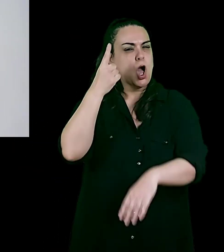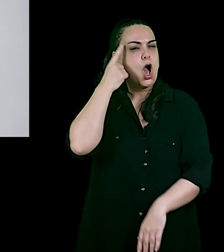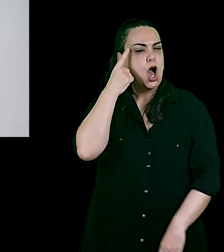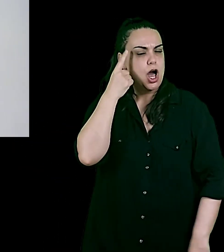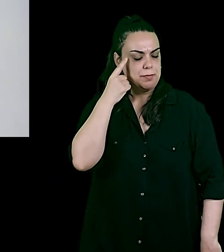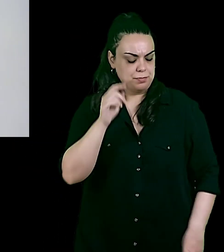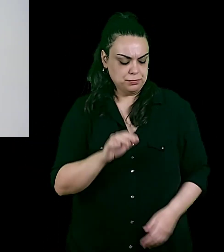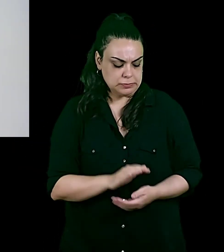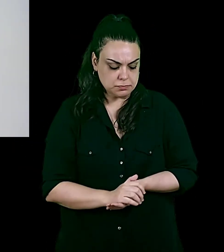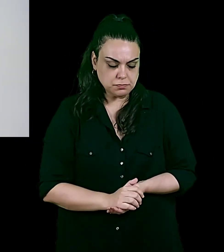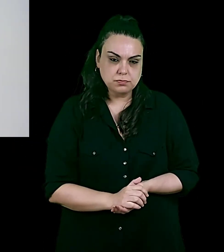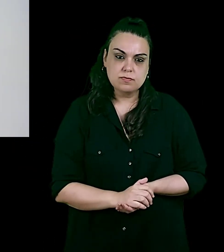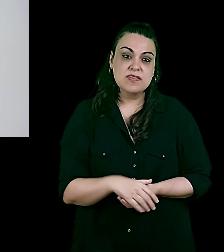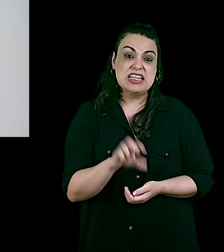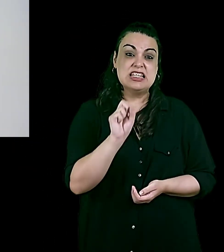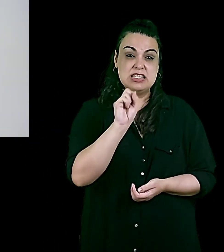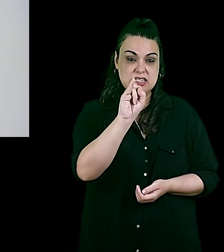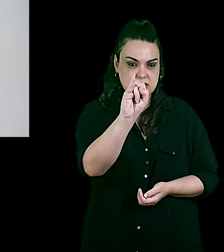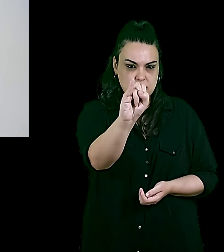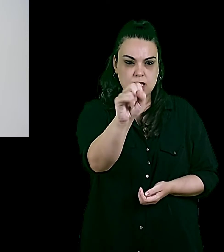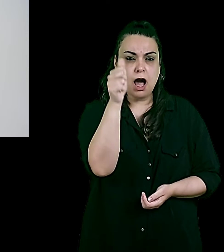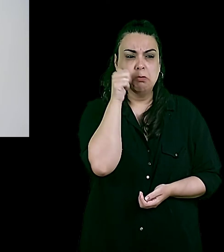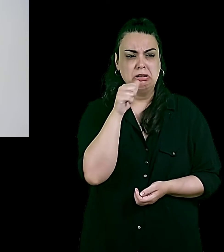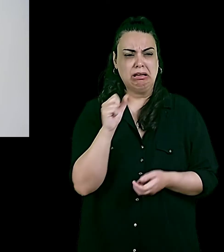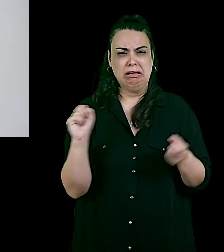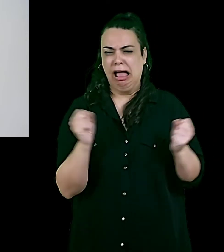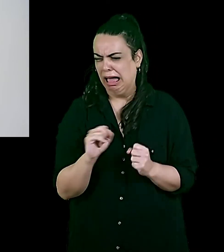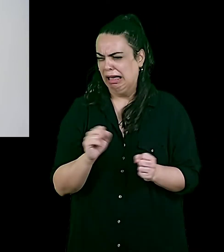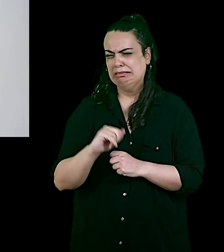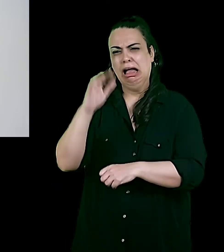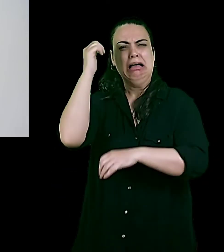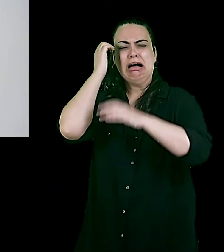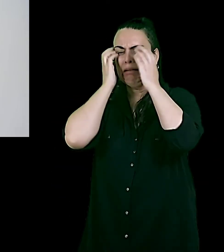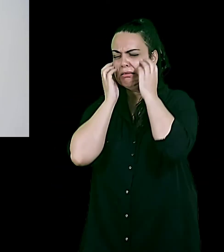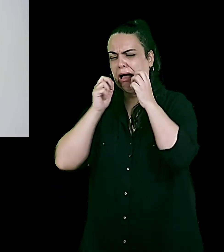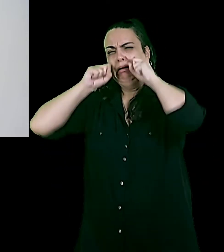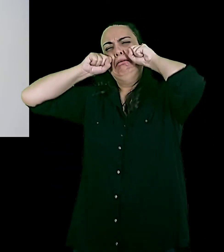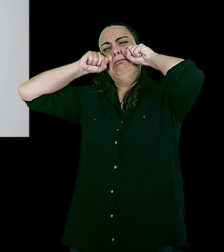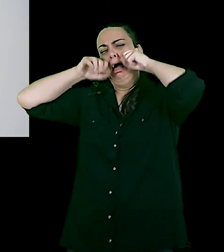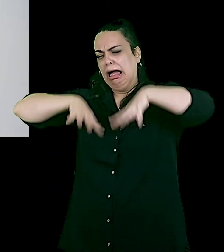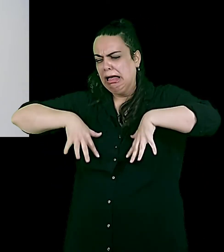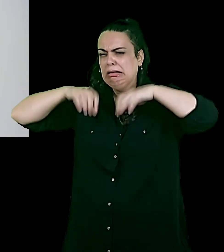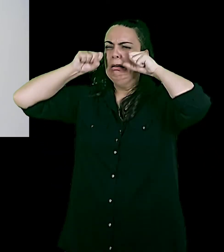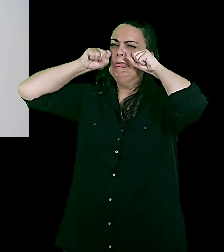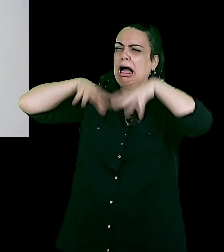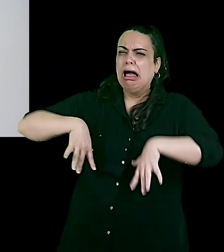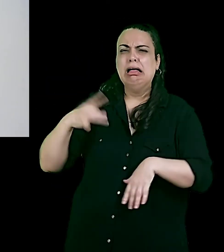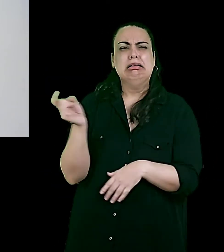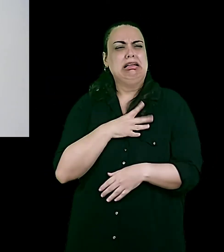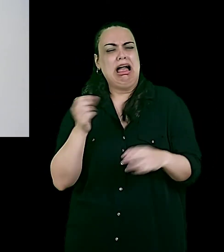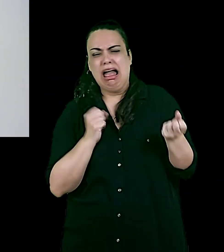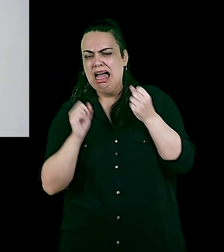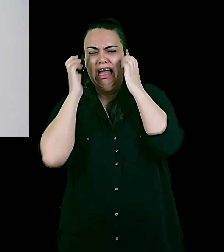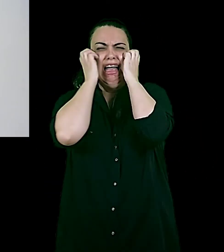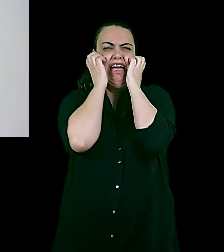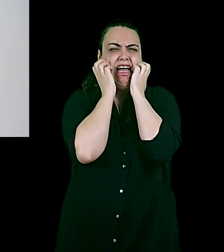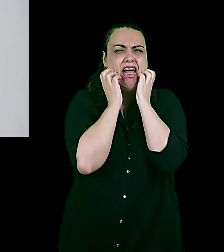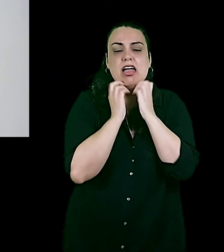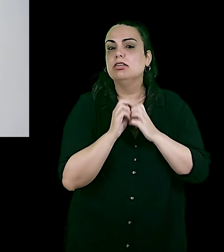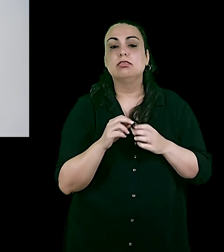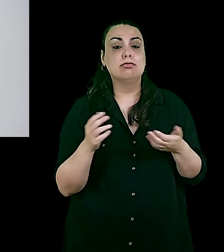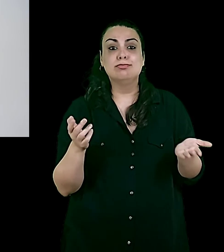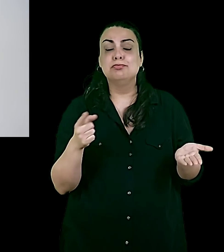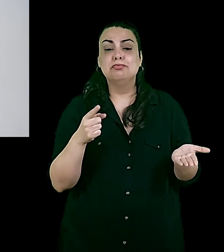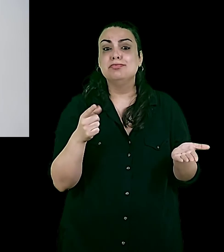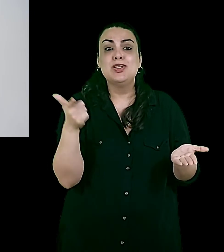E pense, se ela só fica desesperada, se ela só se torna refém do medo, ela